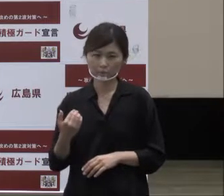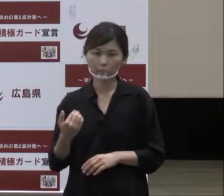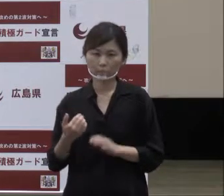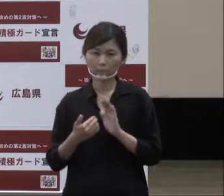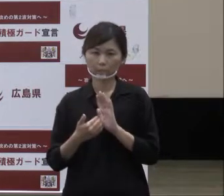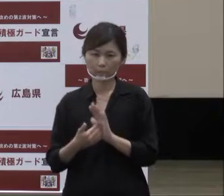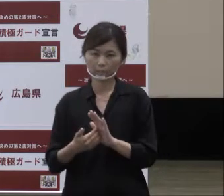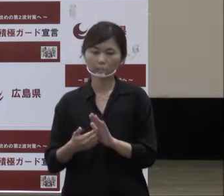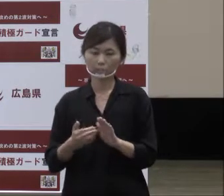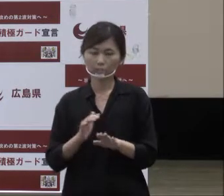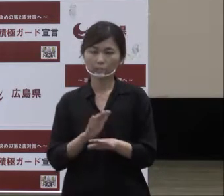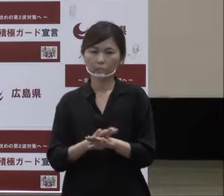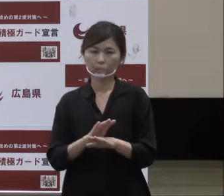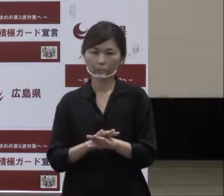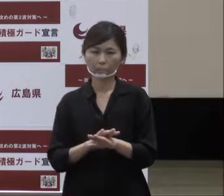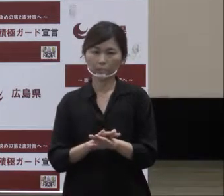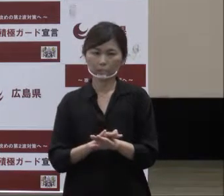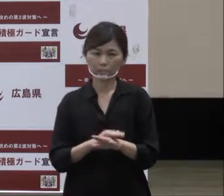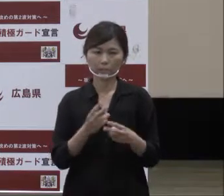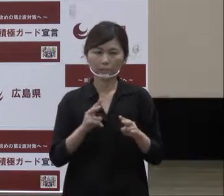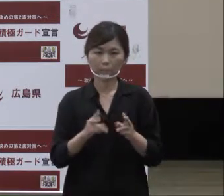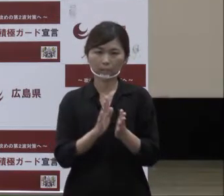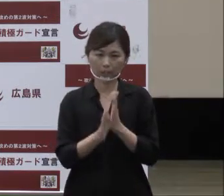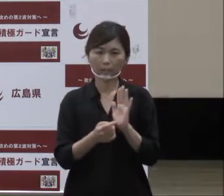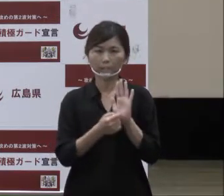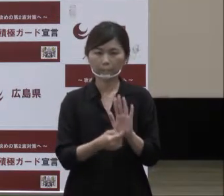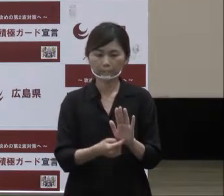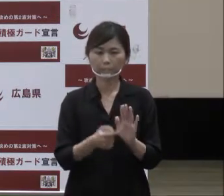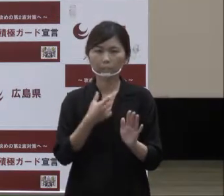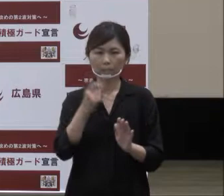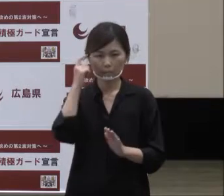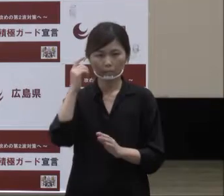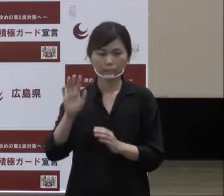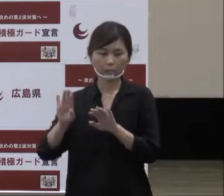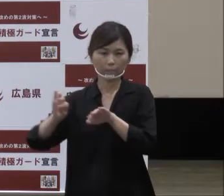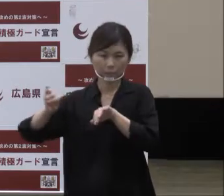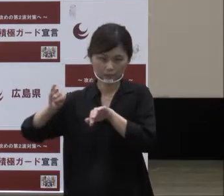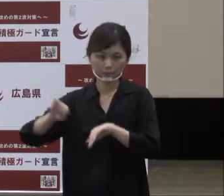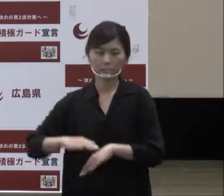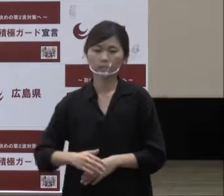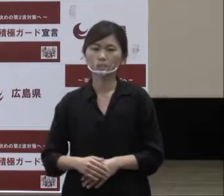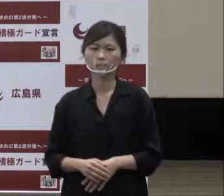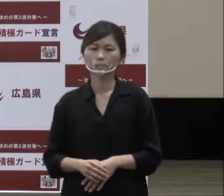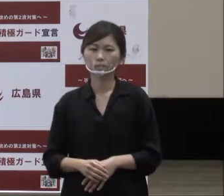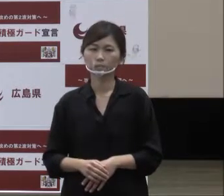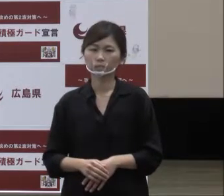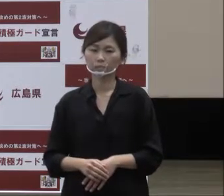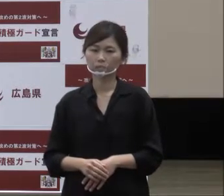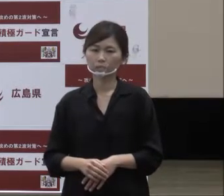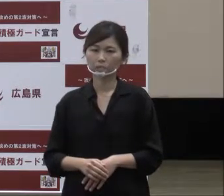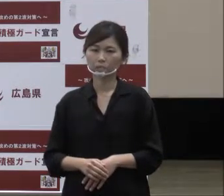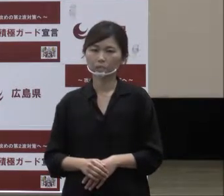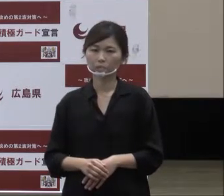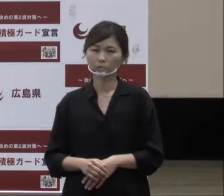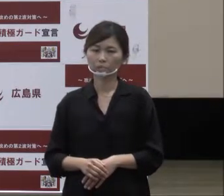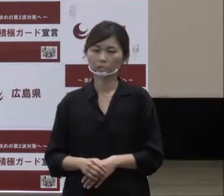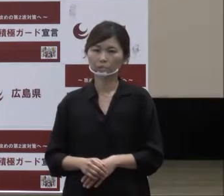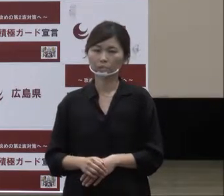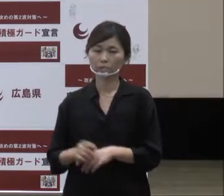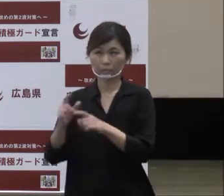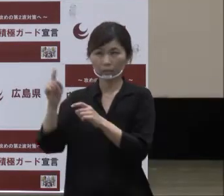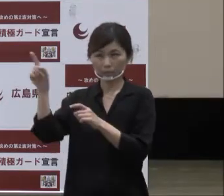として、出したいと考えている。ですから、それは別のものです。見てるものは、今日、被るものはあると思